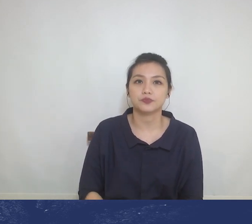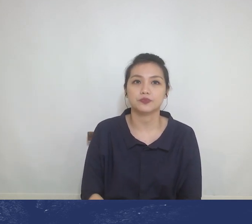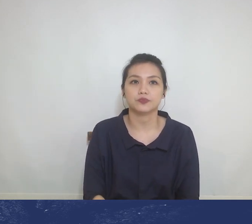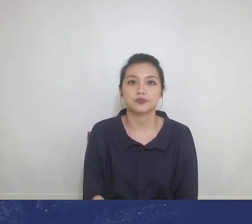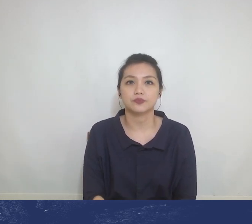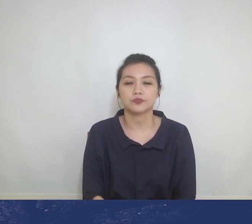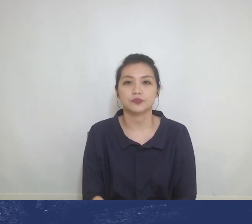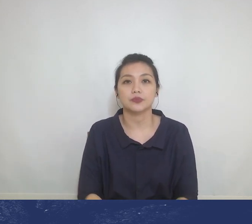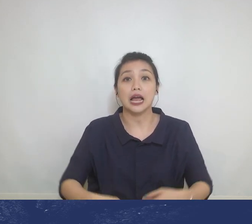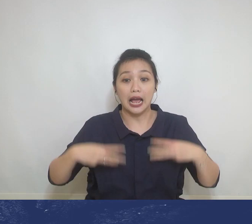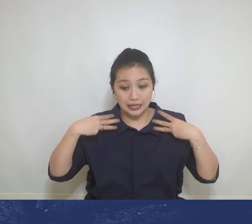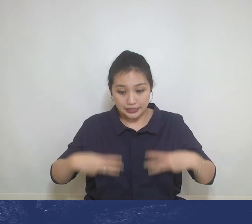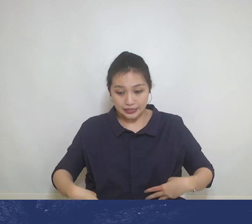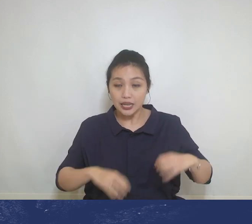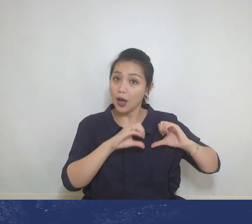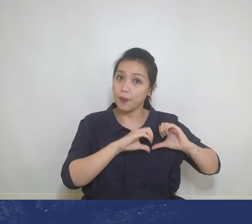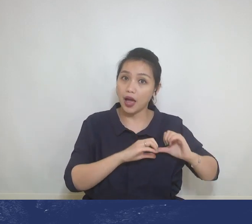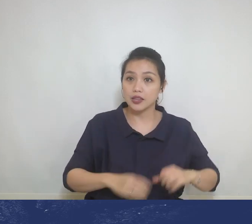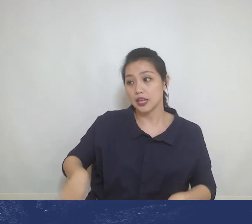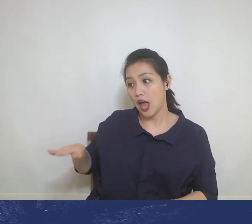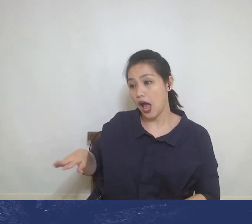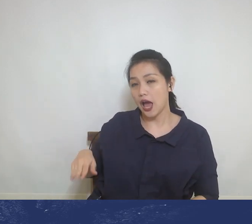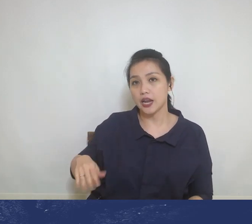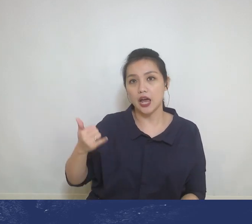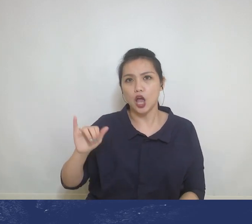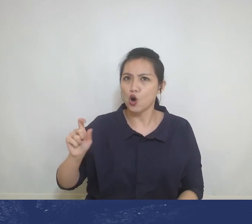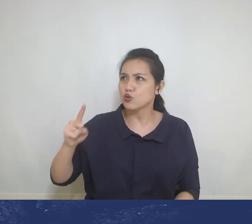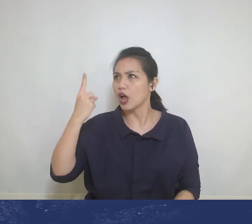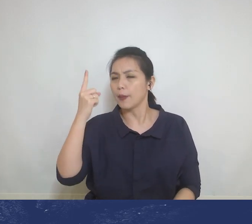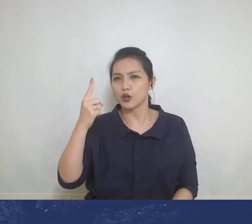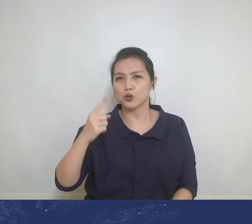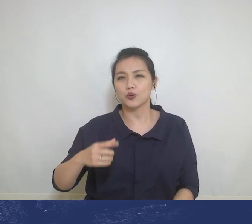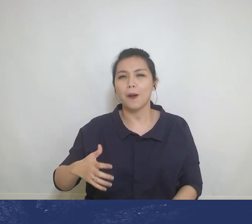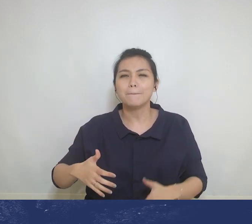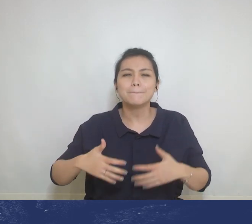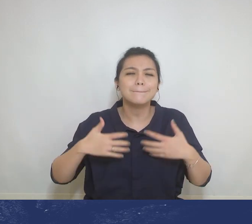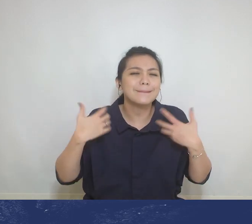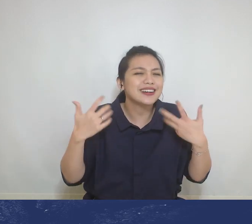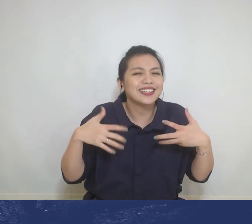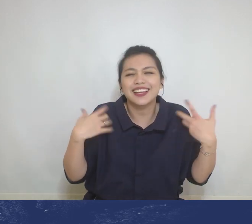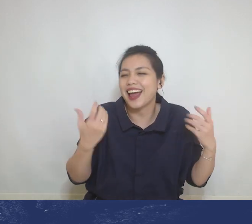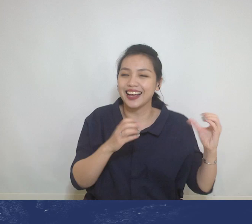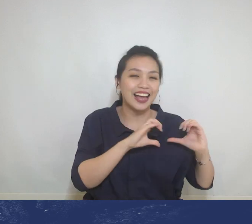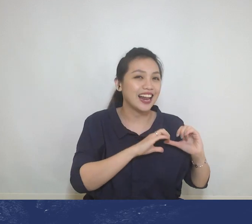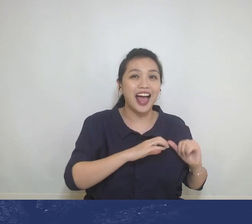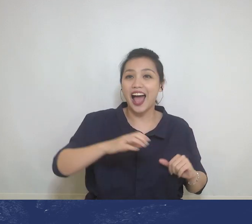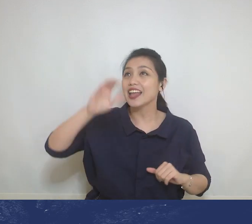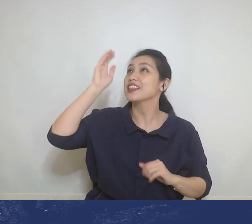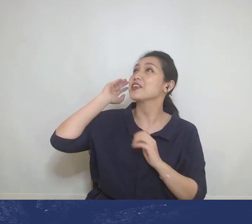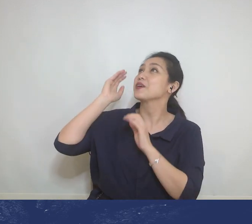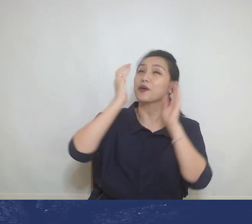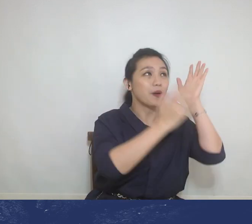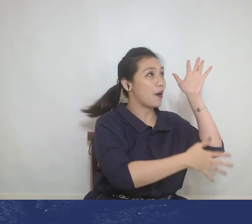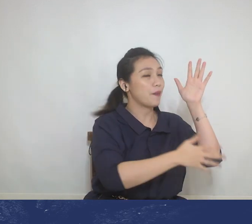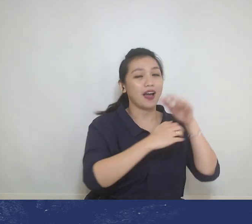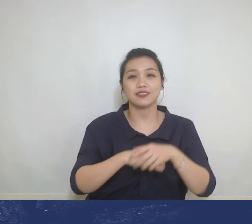ingatkan saya lagi, sikap hati seorang anak yang tertinggi itu adalah dia pengen menyenangkan hati bapaknya. Gak perlu alasan